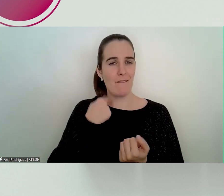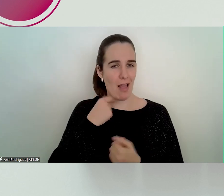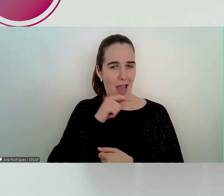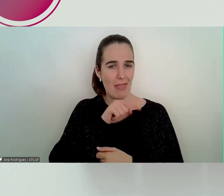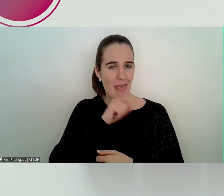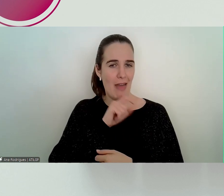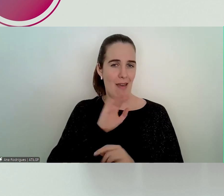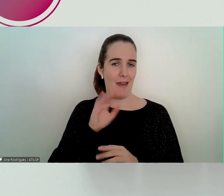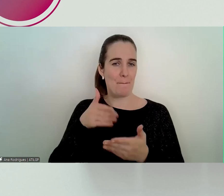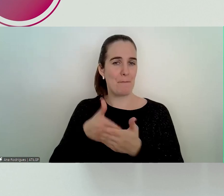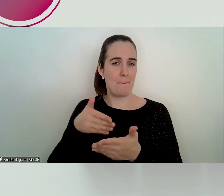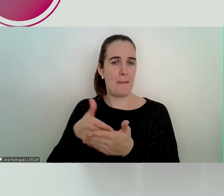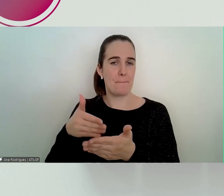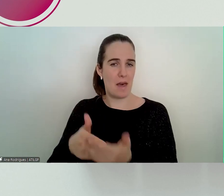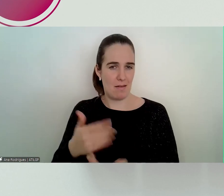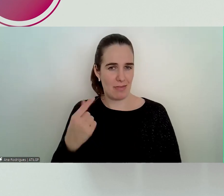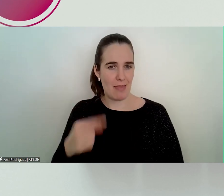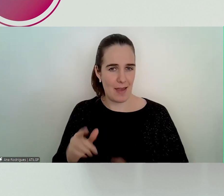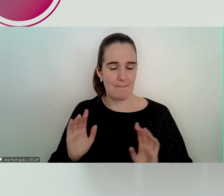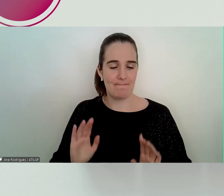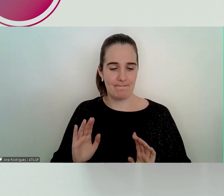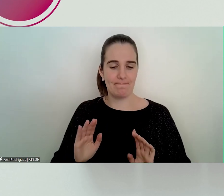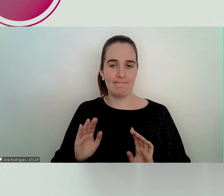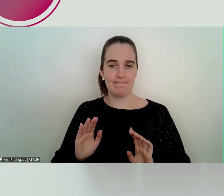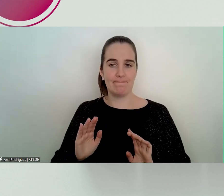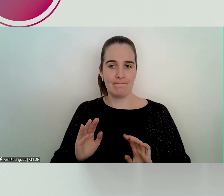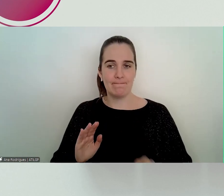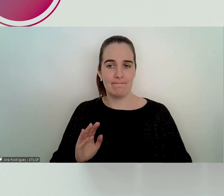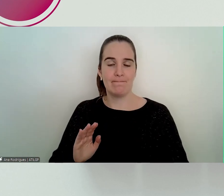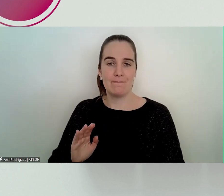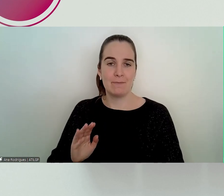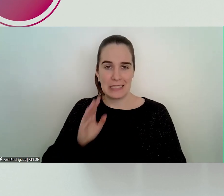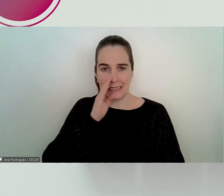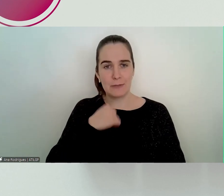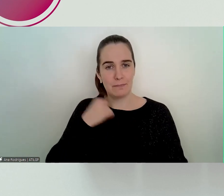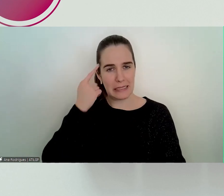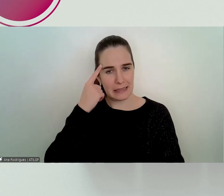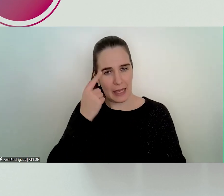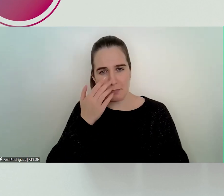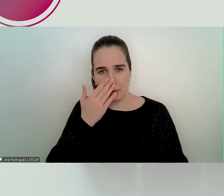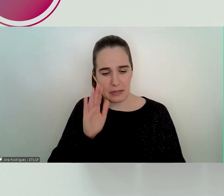barreiras. Acho que se nós pensarmos em termos